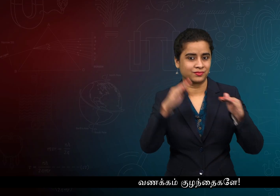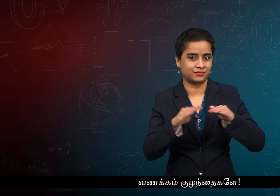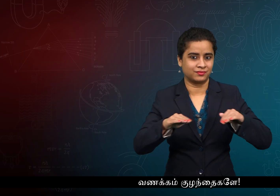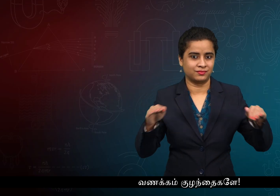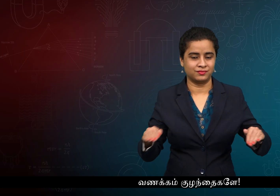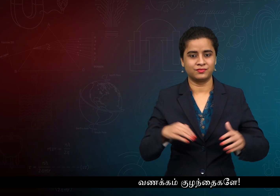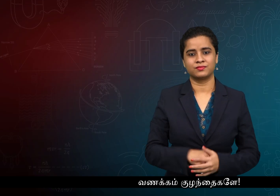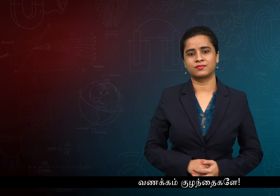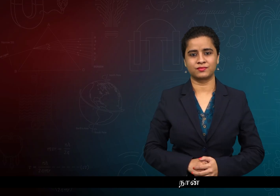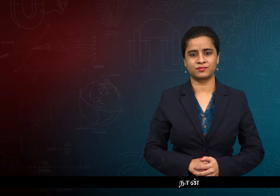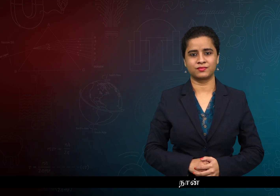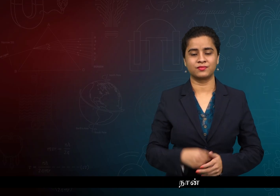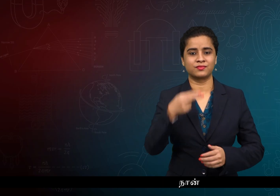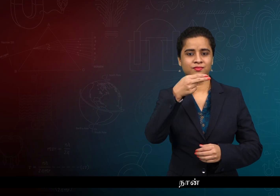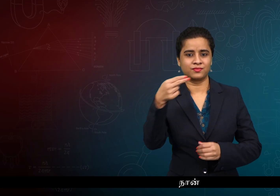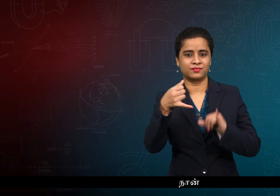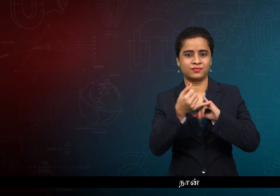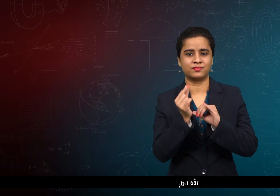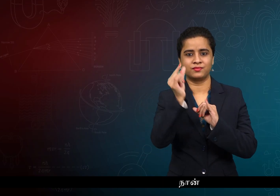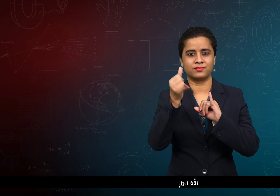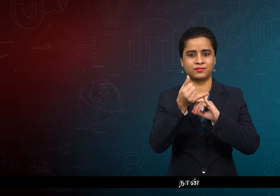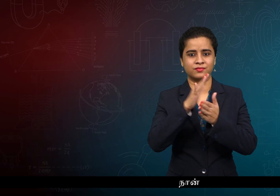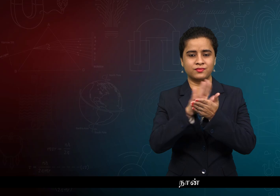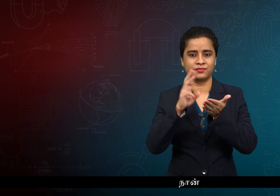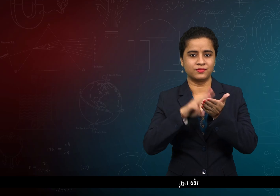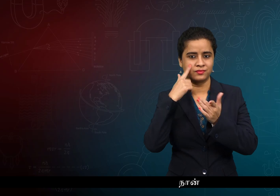வணக்கம் மாணவ செல்வங்களே, நான்